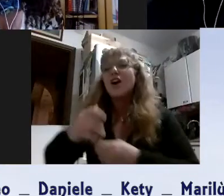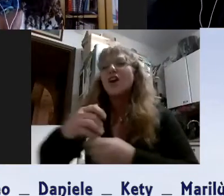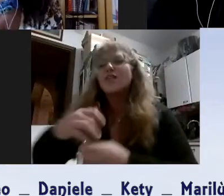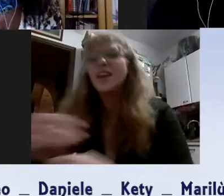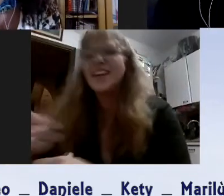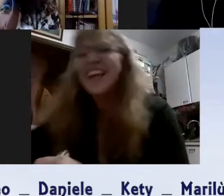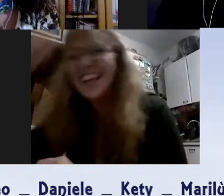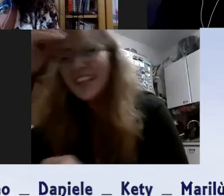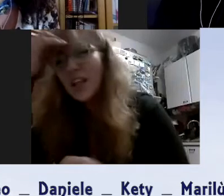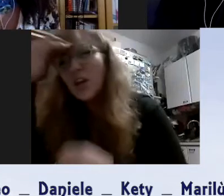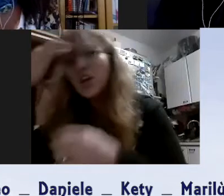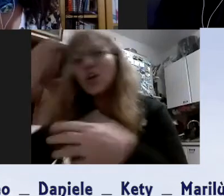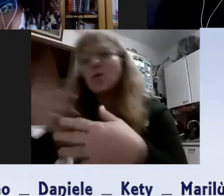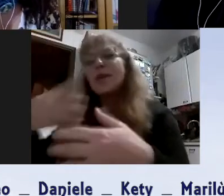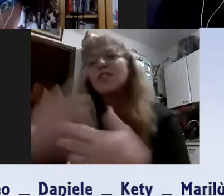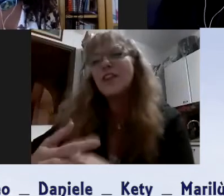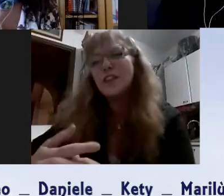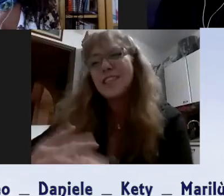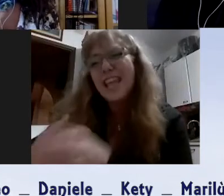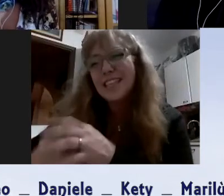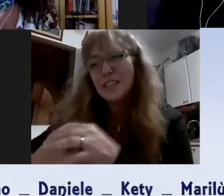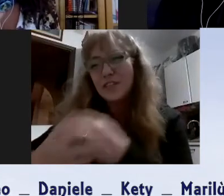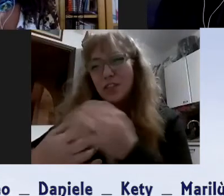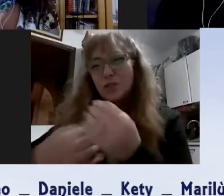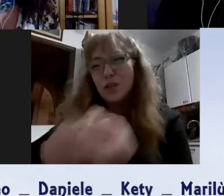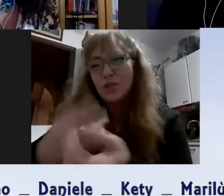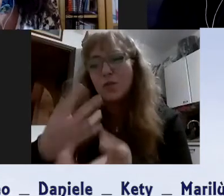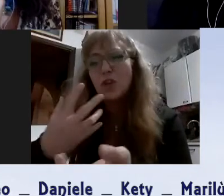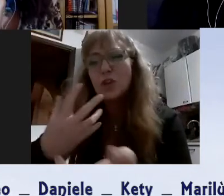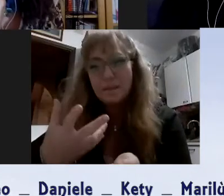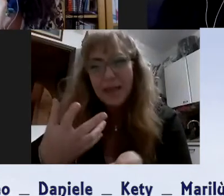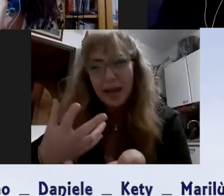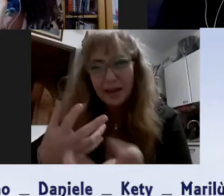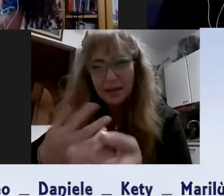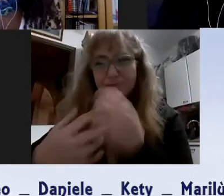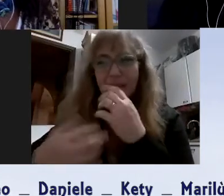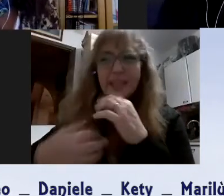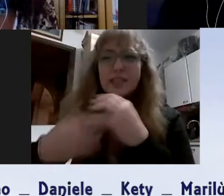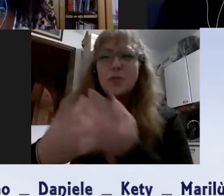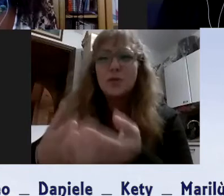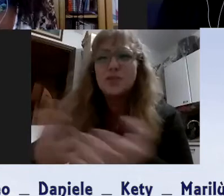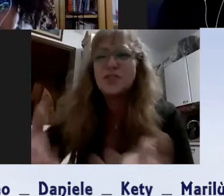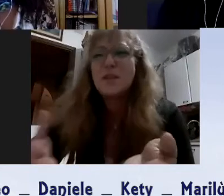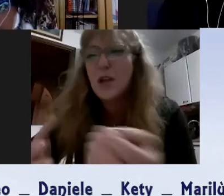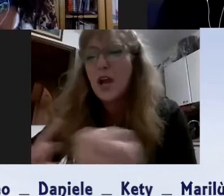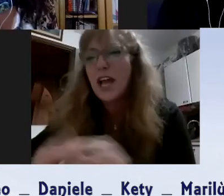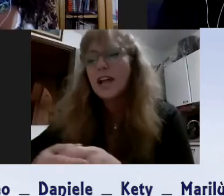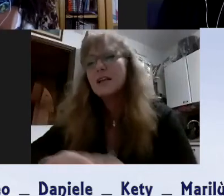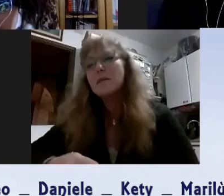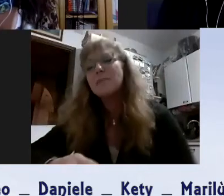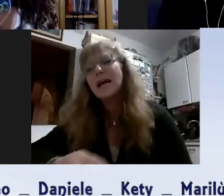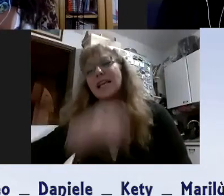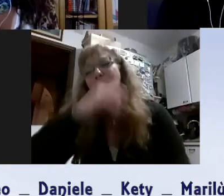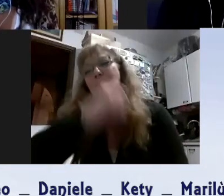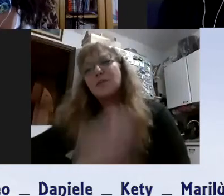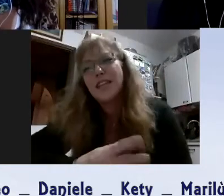bagaglio. Loro quando fanno i gesti vedo che sono molto in labiale, anche se non pronunciano la parola.